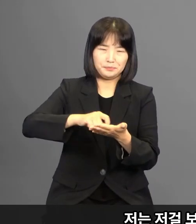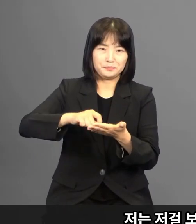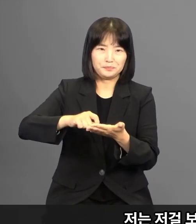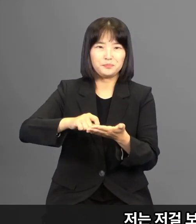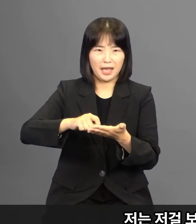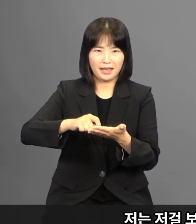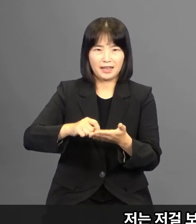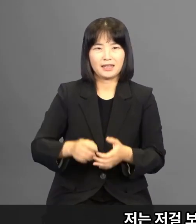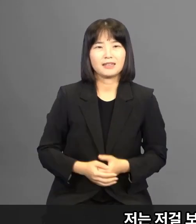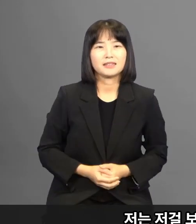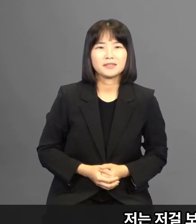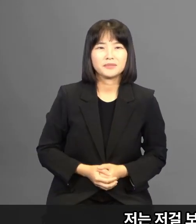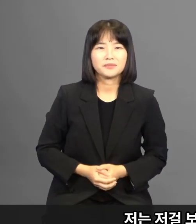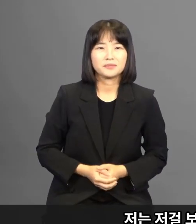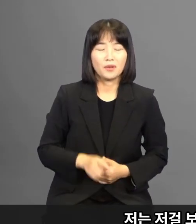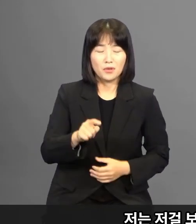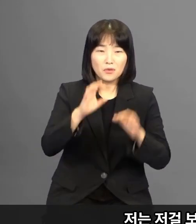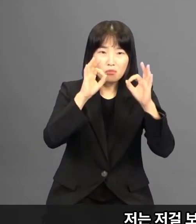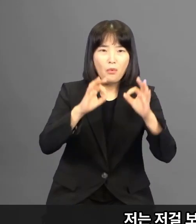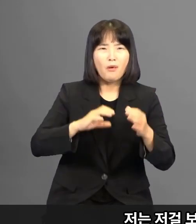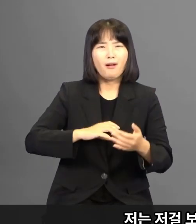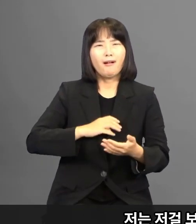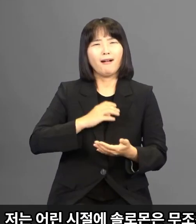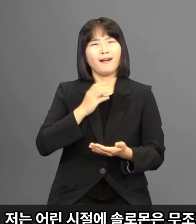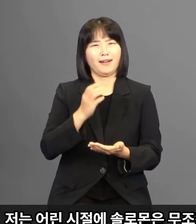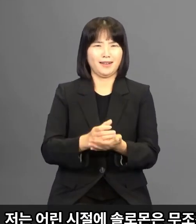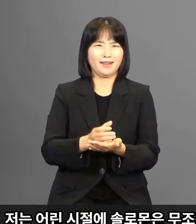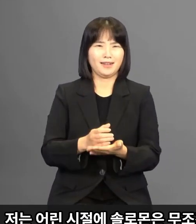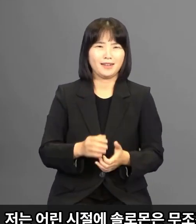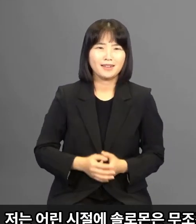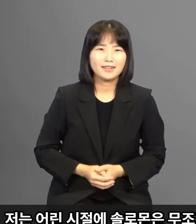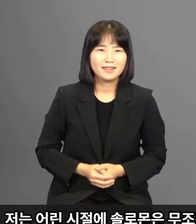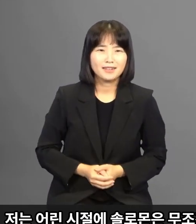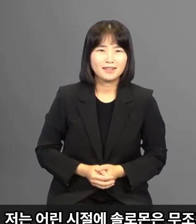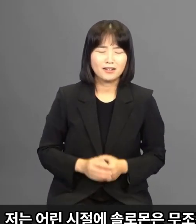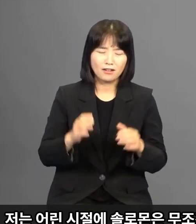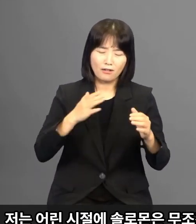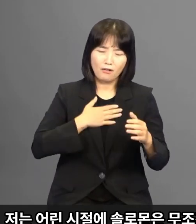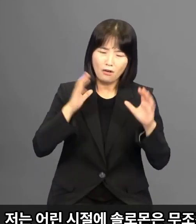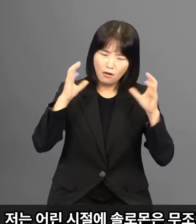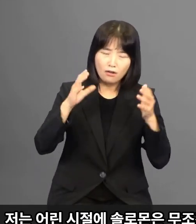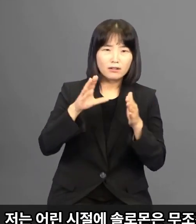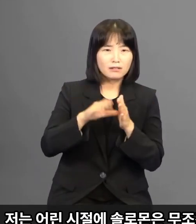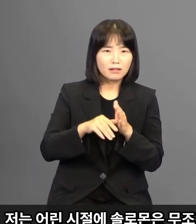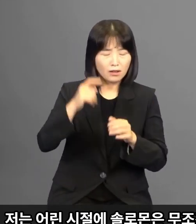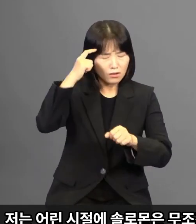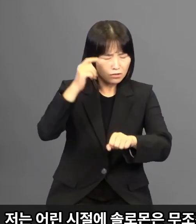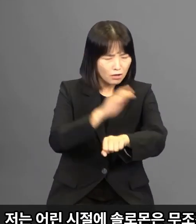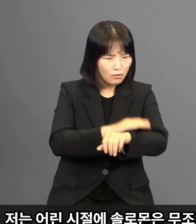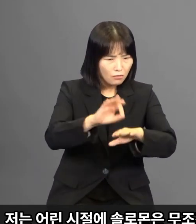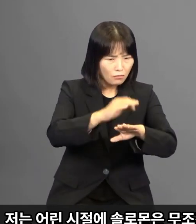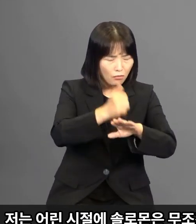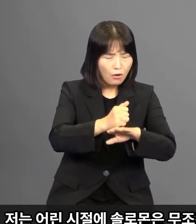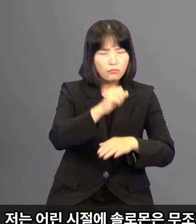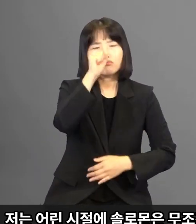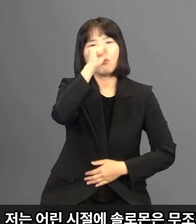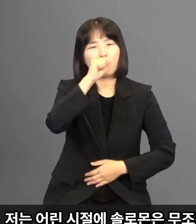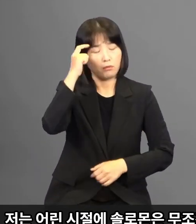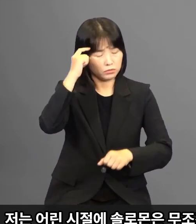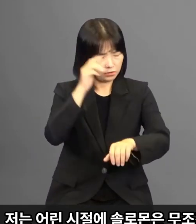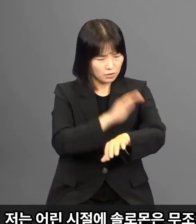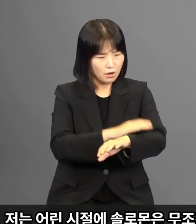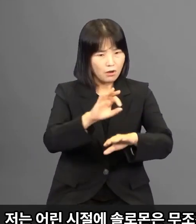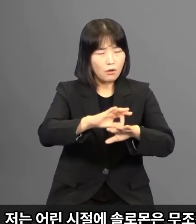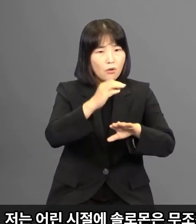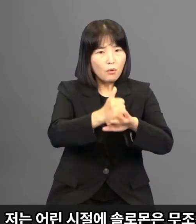저는 저걸 보면서 너무 감동이 됐어요. 야, 저는 어린 시절에 솔로몬은 무조건 좋은 왕, 지혜로운 왕, 뭐